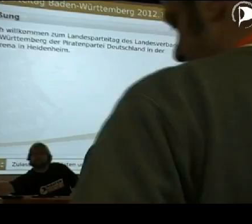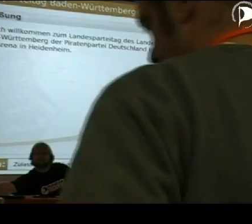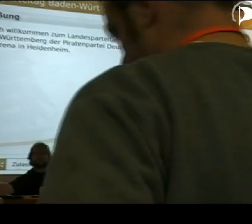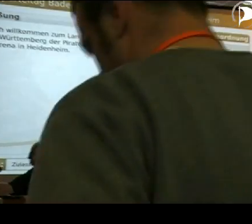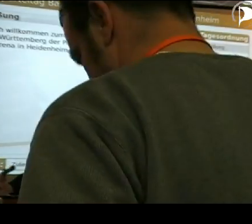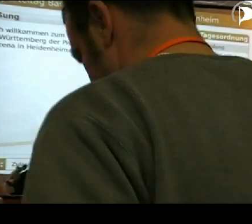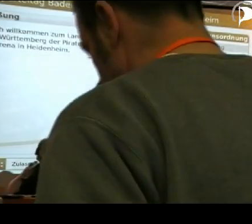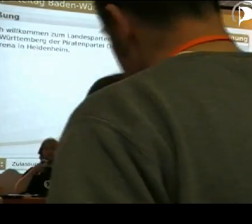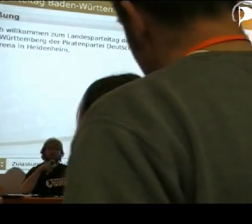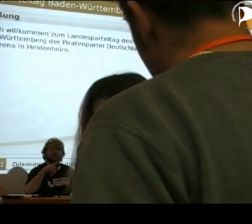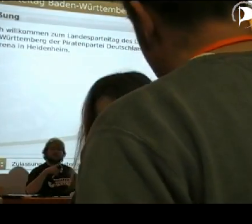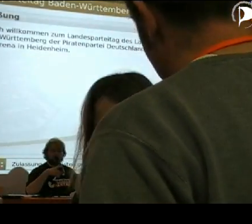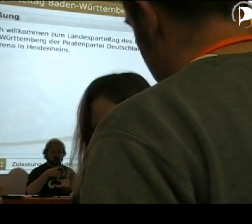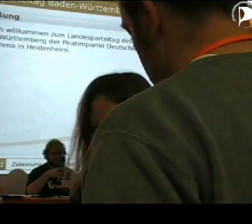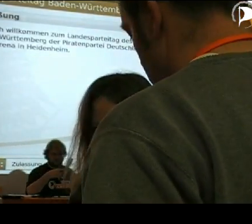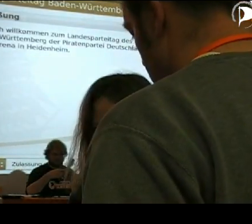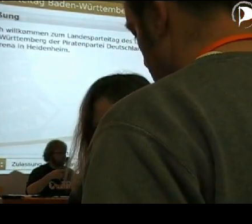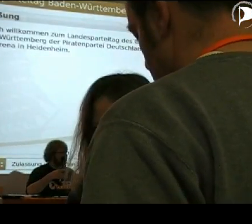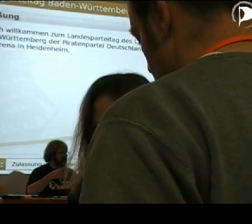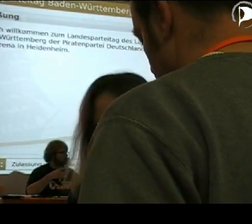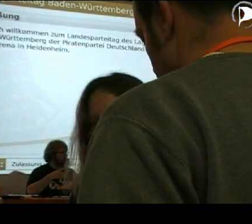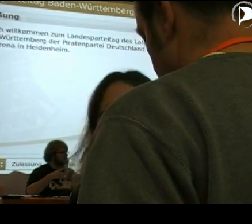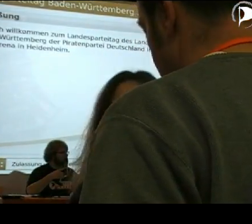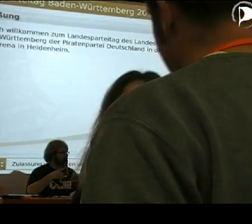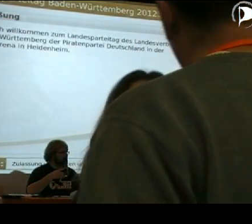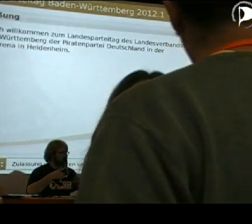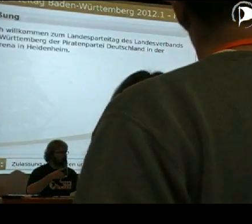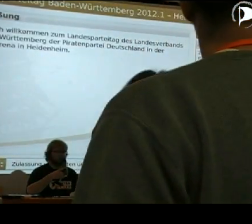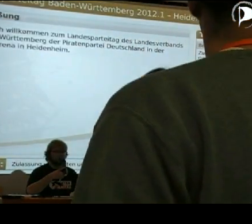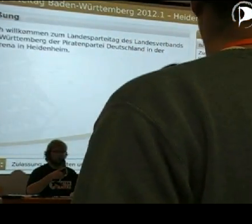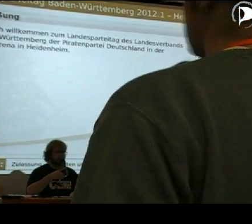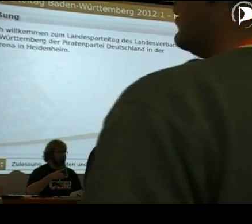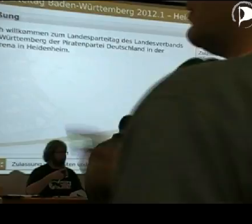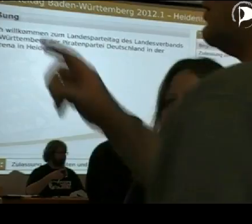wird noch hier werden noch lauter wenn es die lautesten